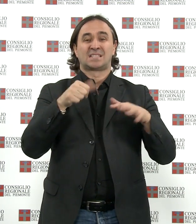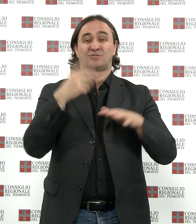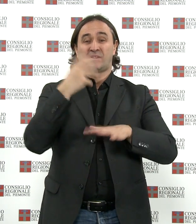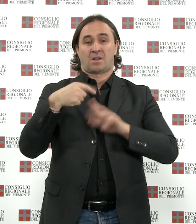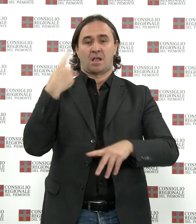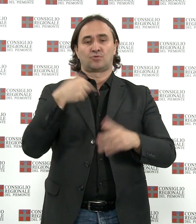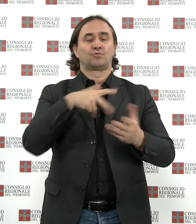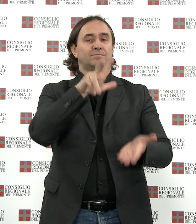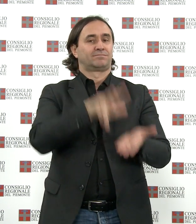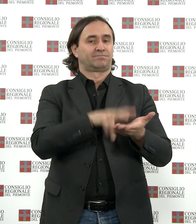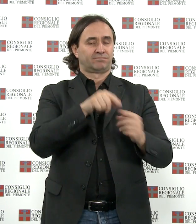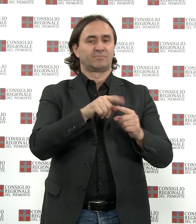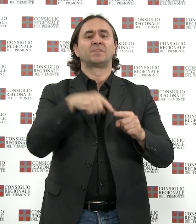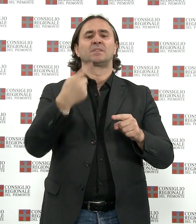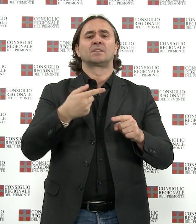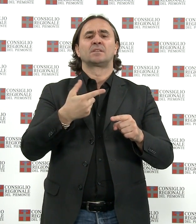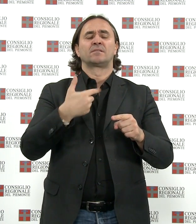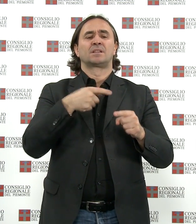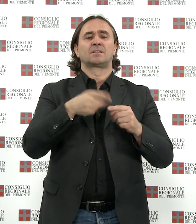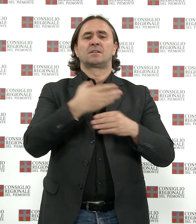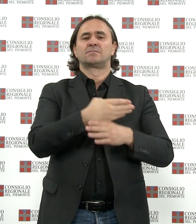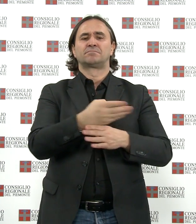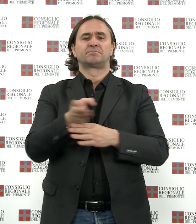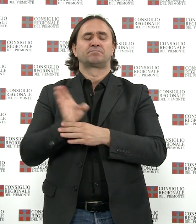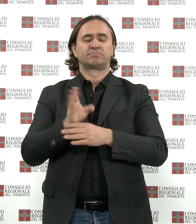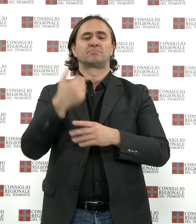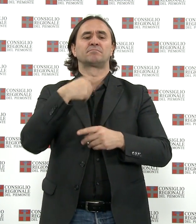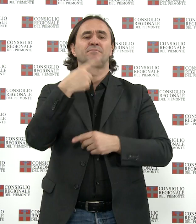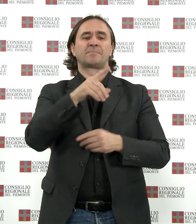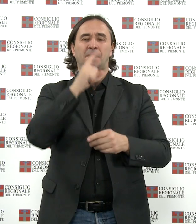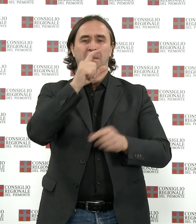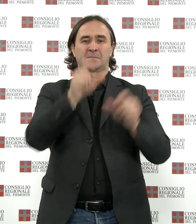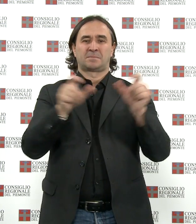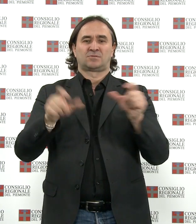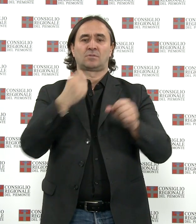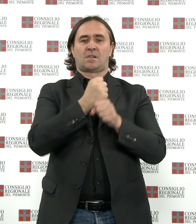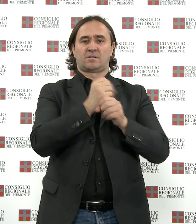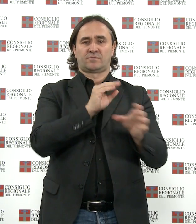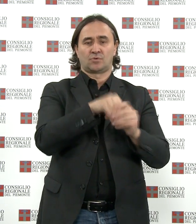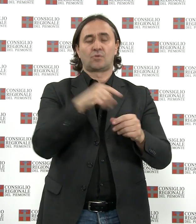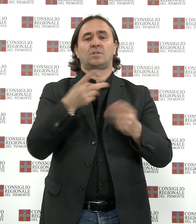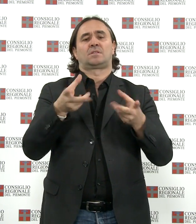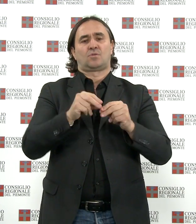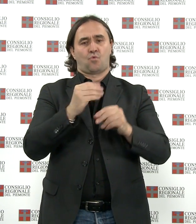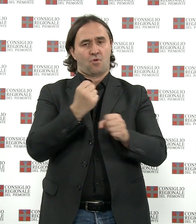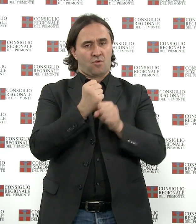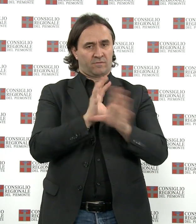per l'inserimento o il reinserimento sociolavorativo delle vittime, la sperimentazione di interventi per gli autori della violenza,